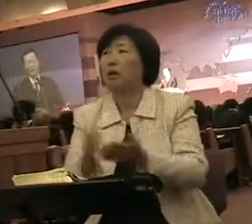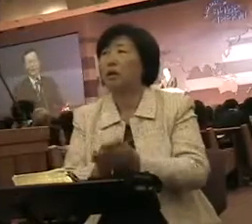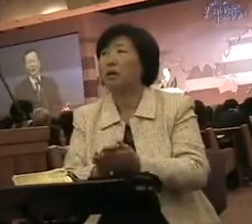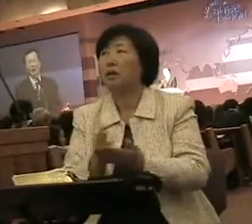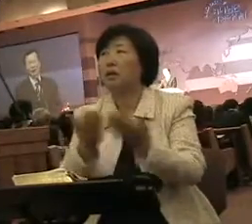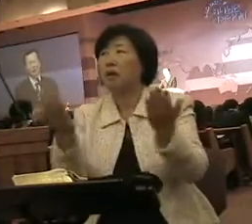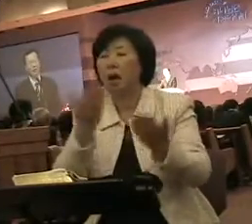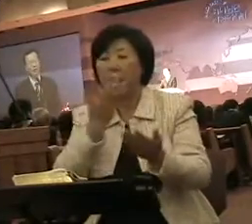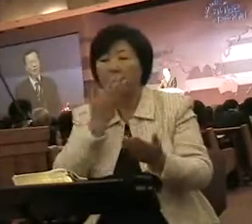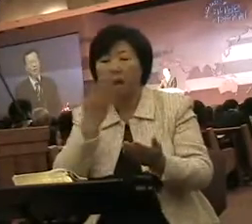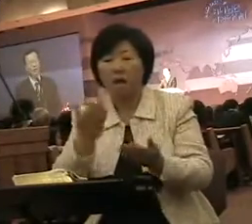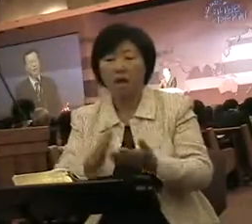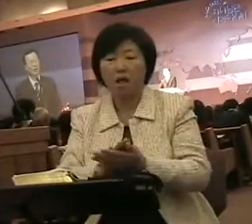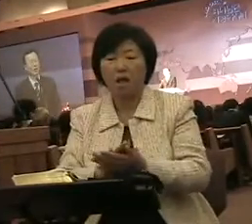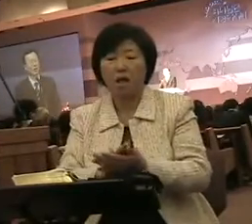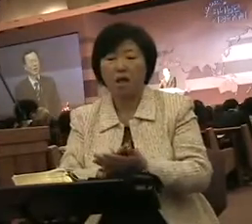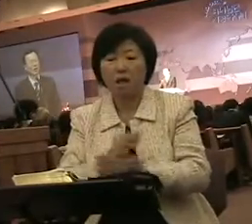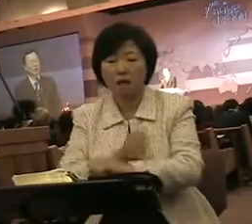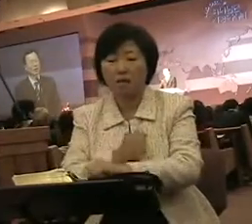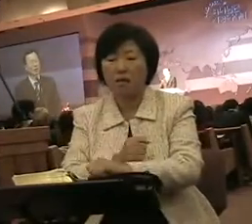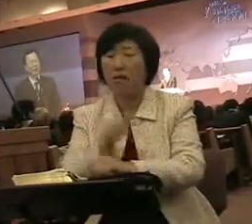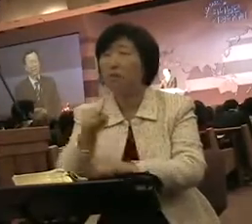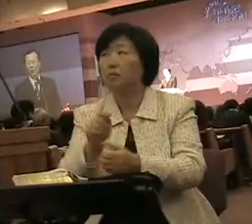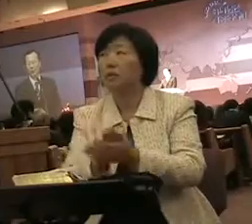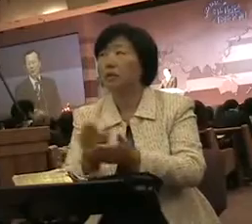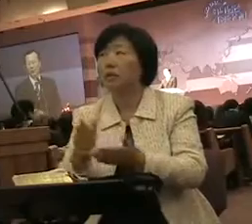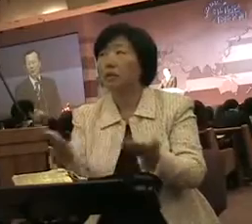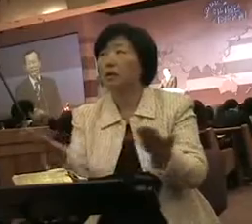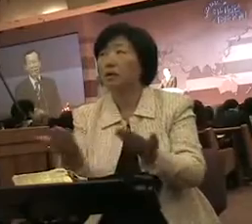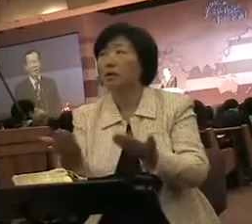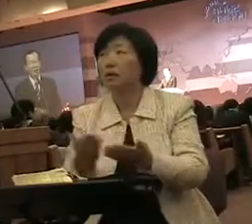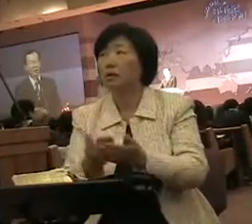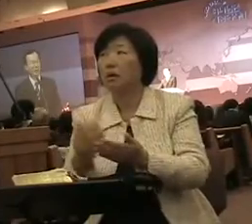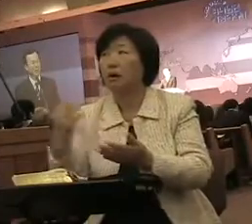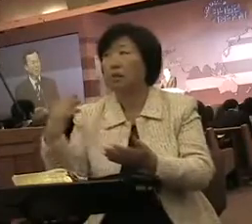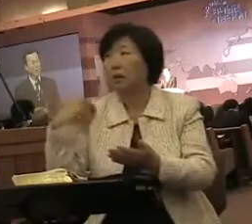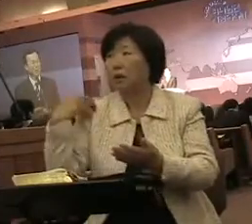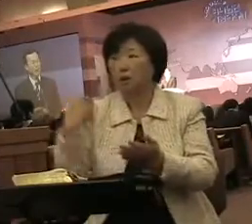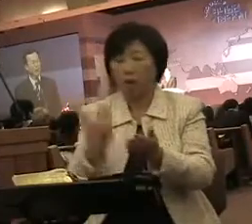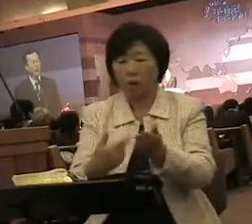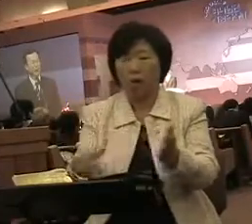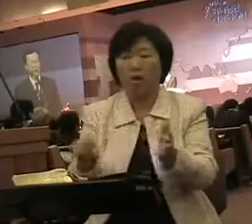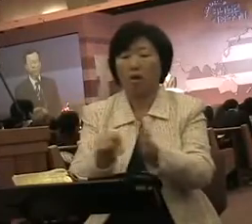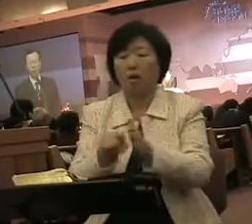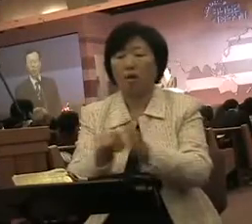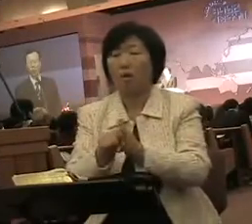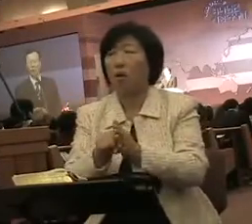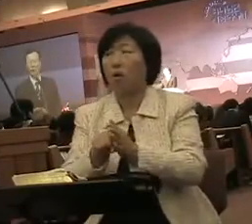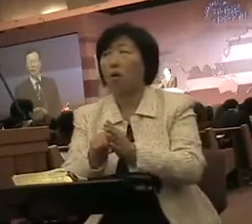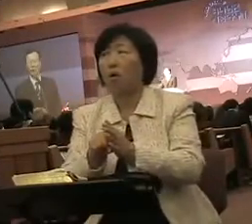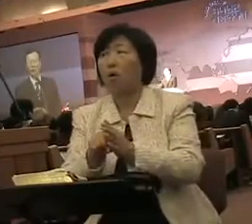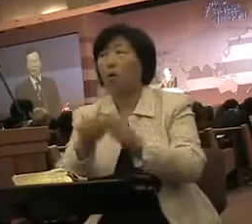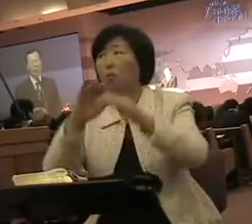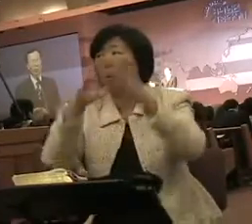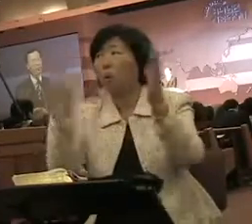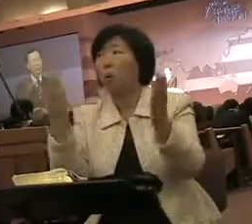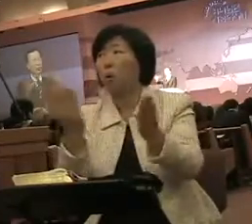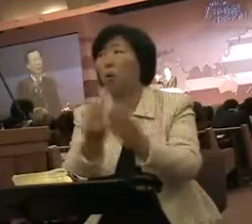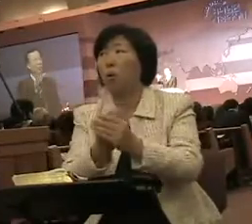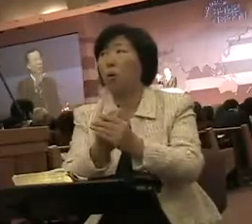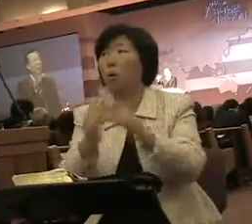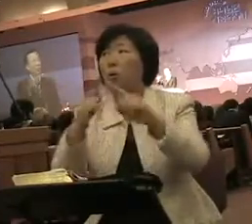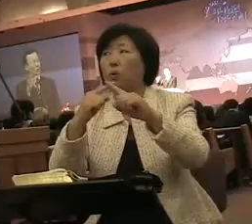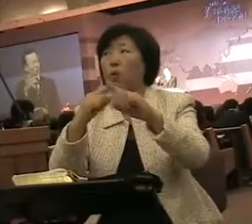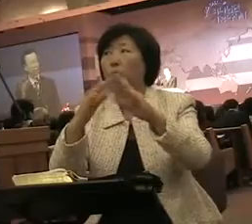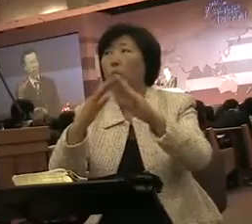여러분들이 가능케 하신 것입니다. 이 사역을 감당하기 위해 우리 모든 교회, 온